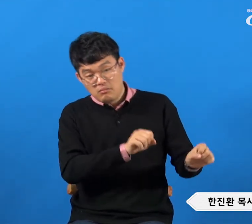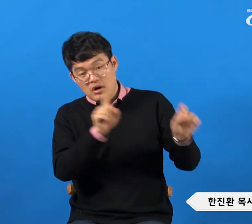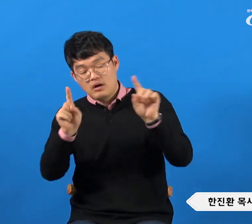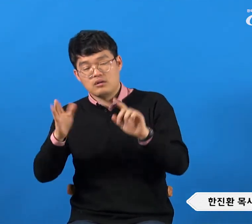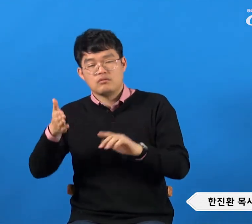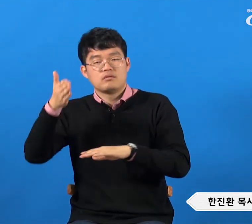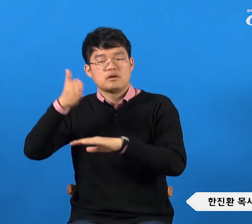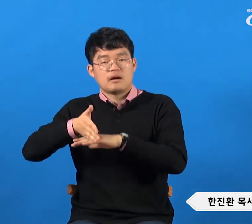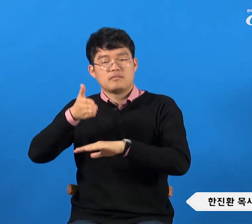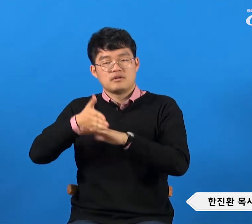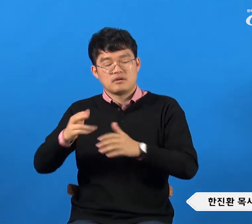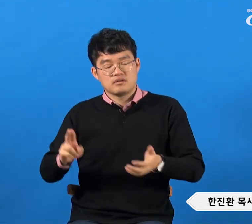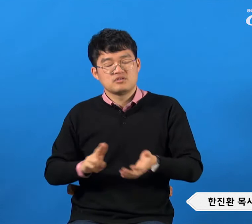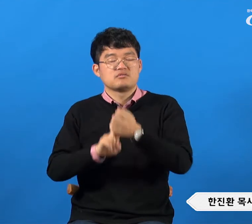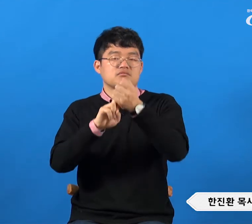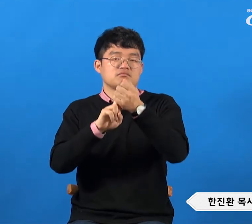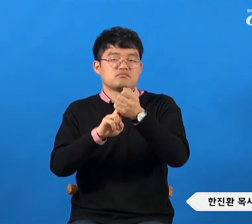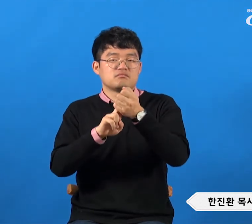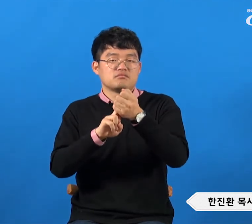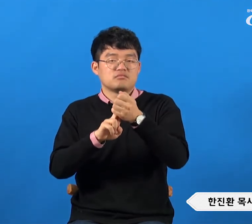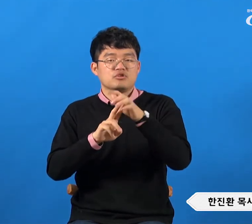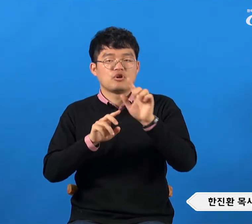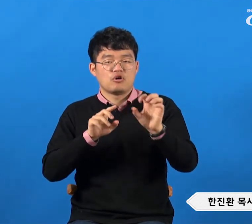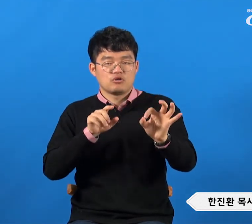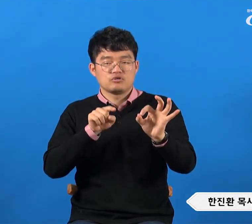감사가 기적을 일으킵니다.